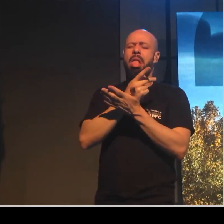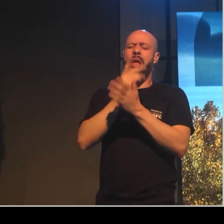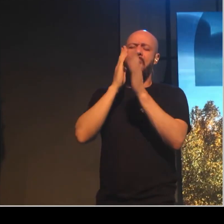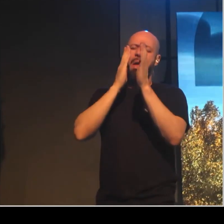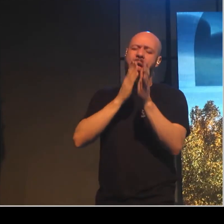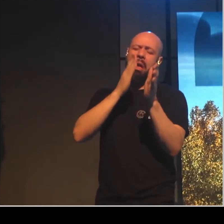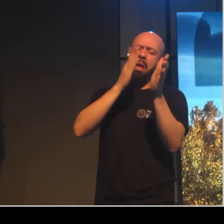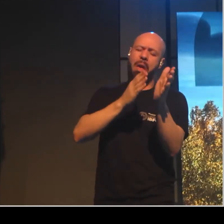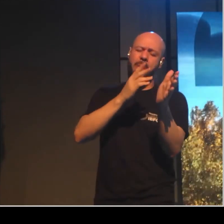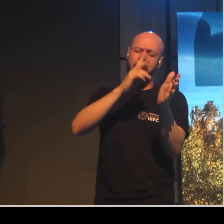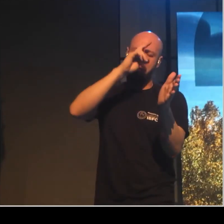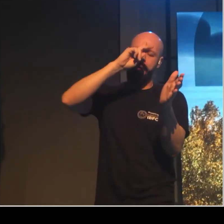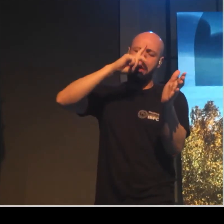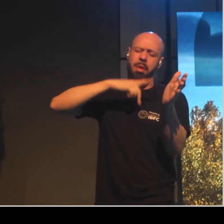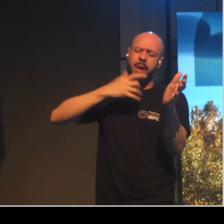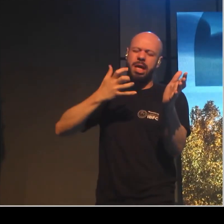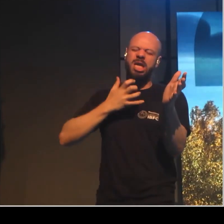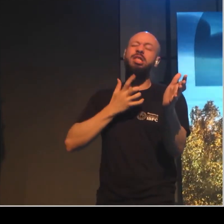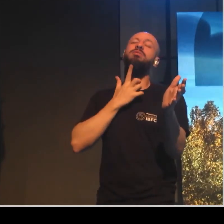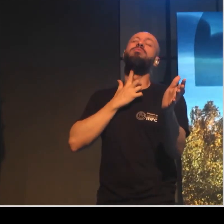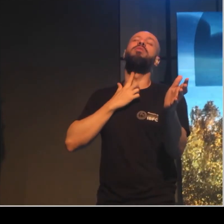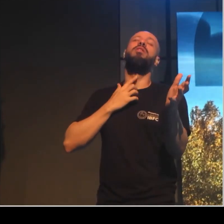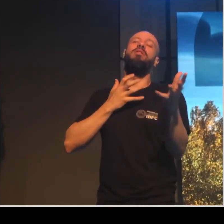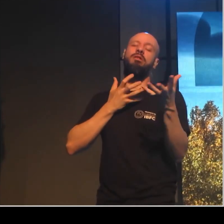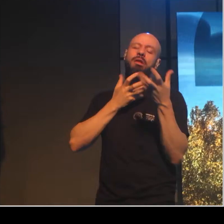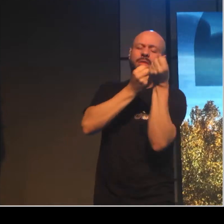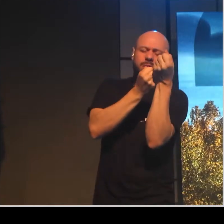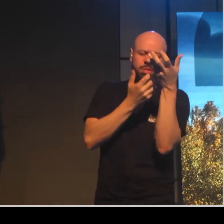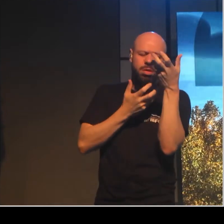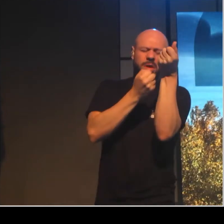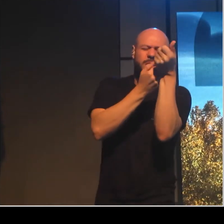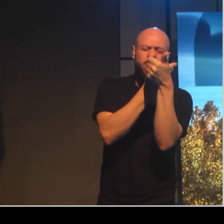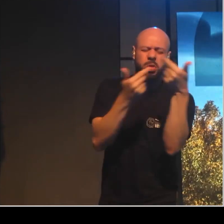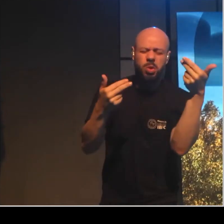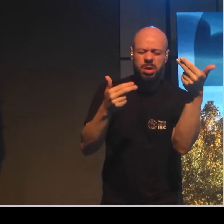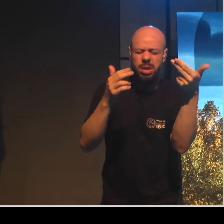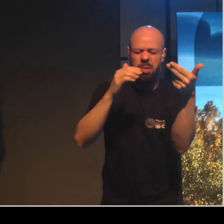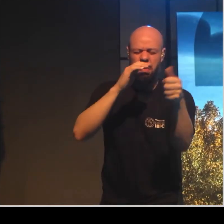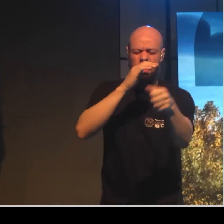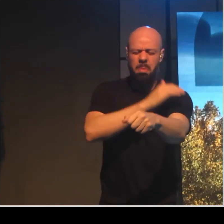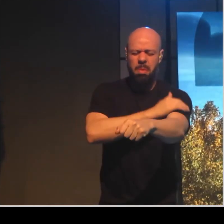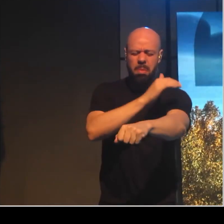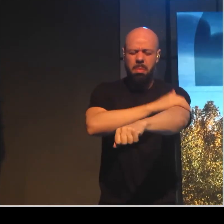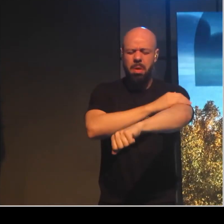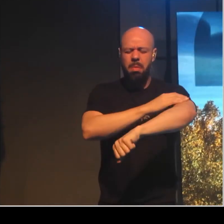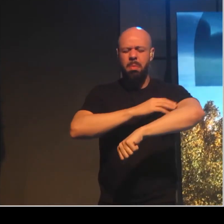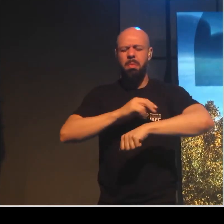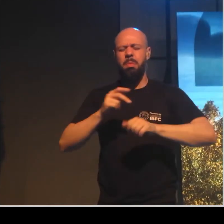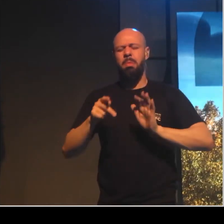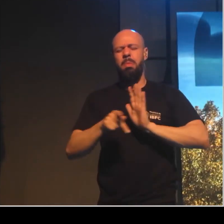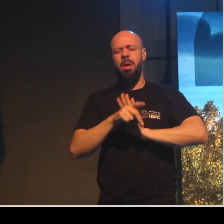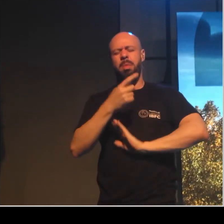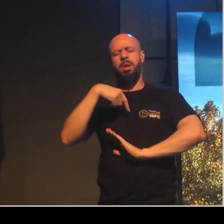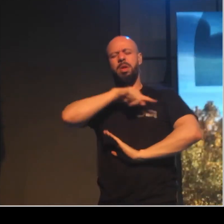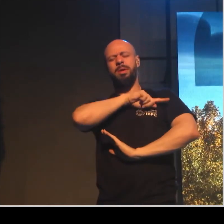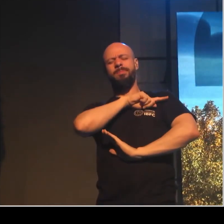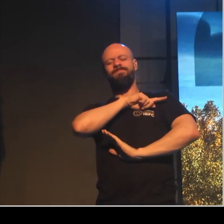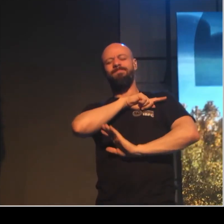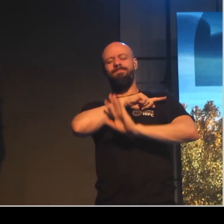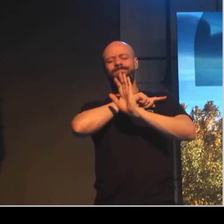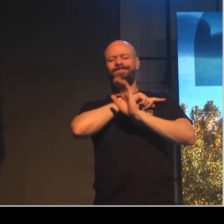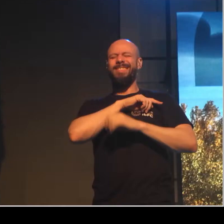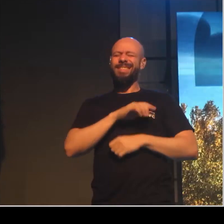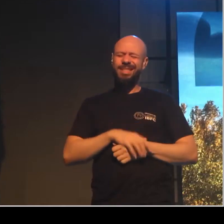nos entregarmos às nossas vontades, aos nossos desejos. Temos, Senhor Jesus,